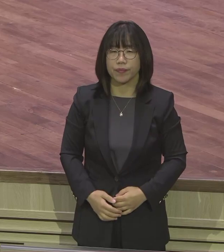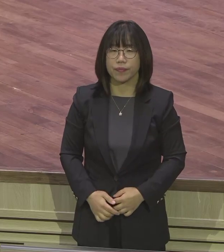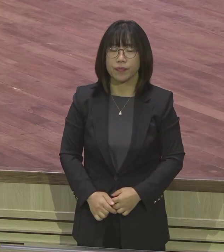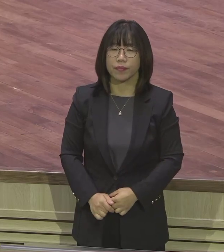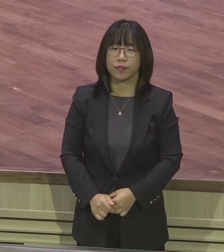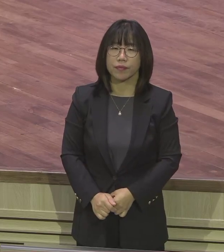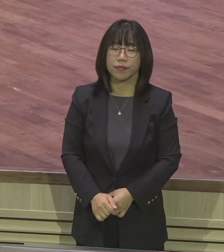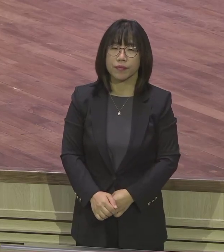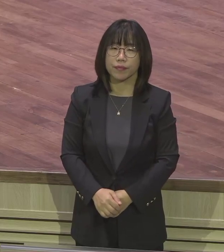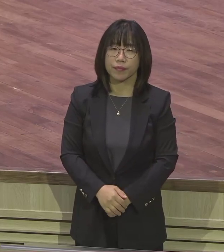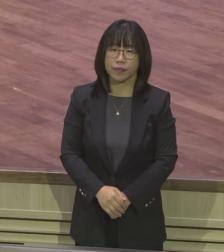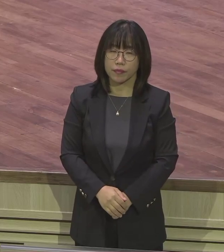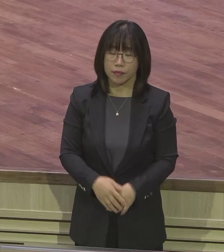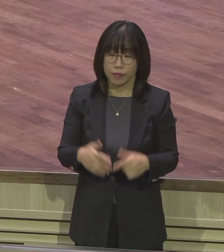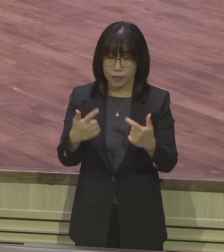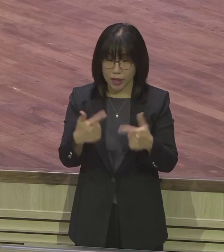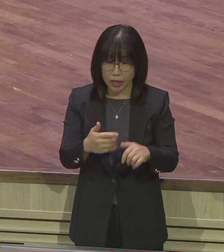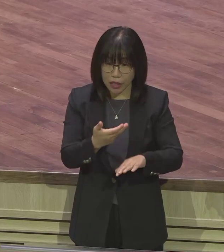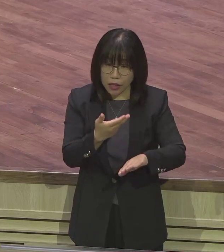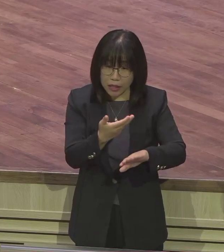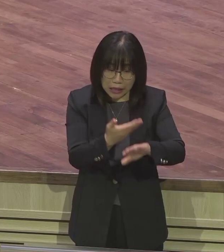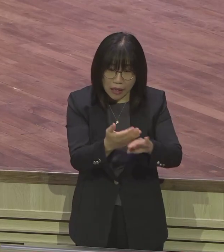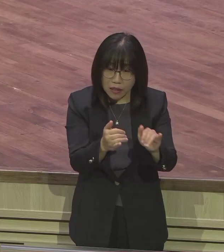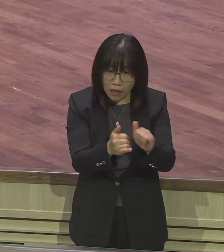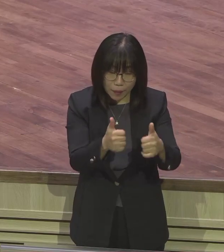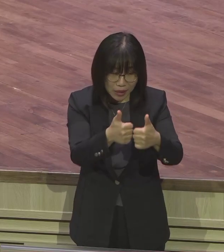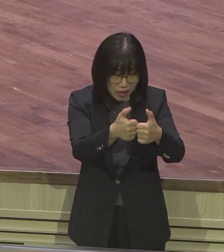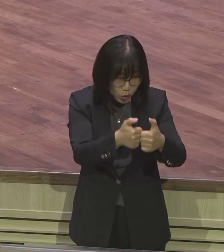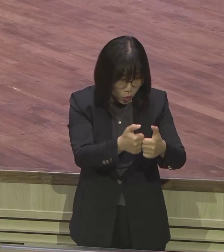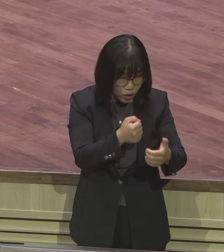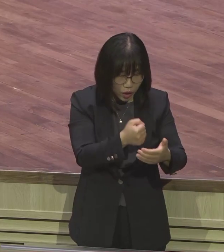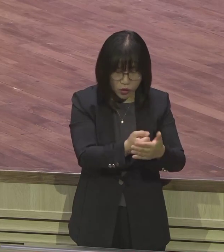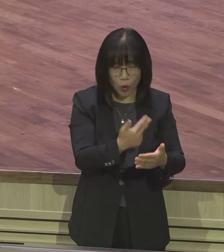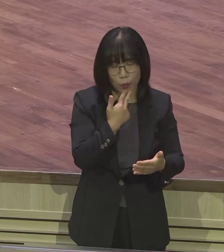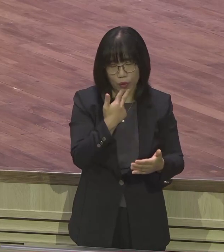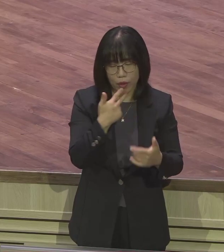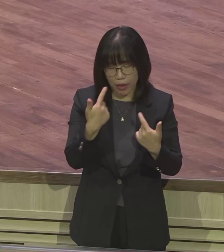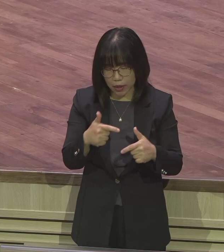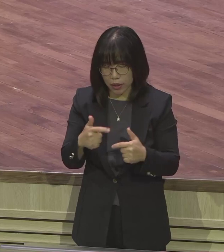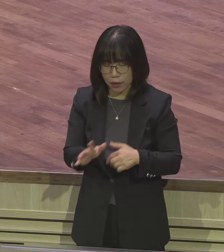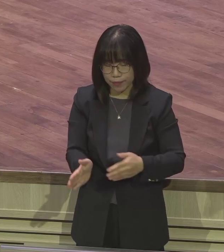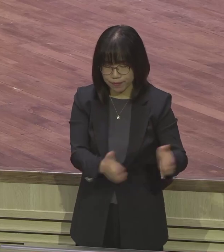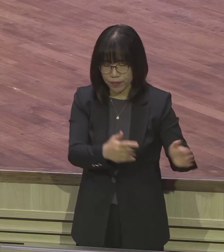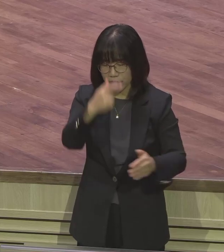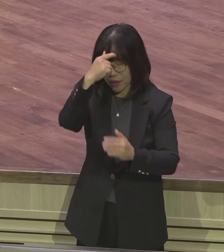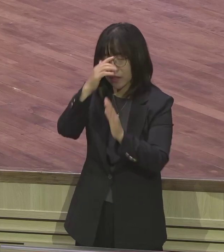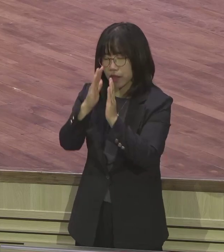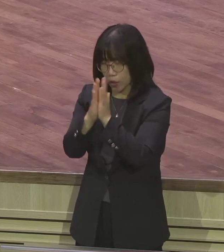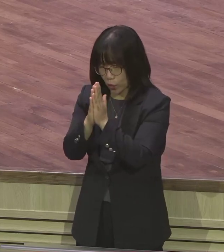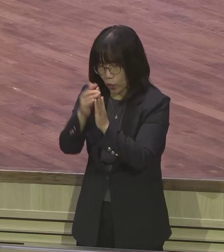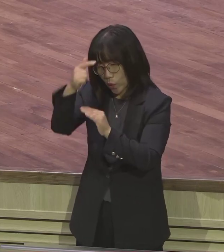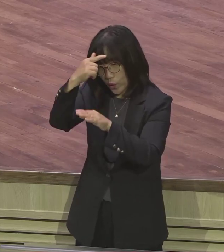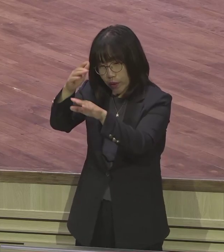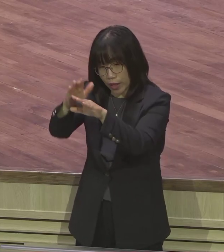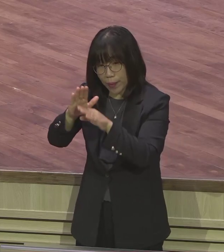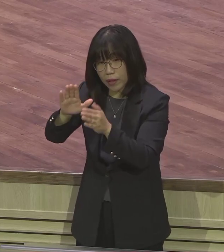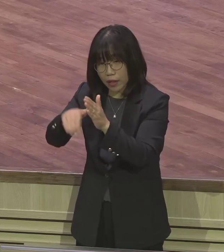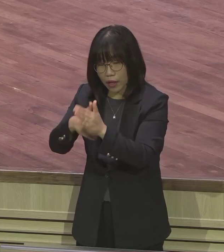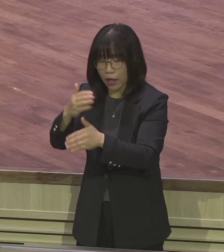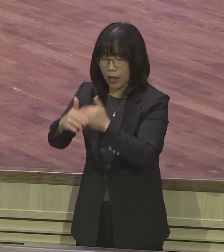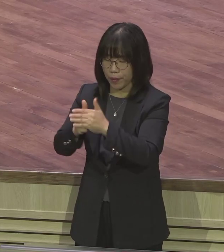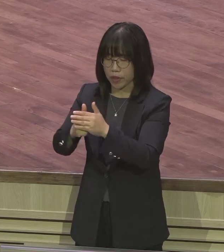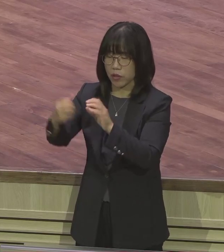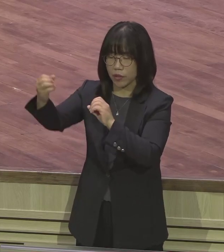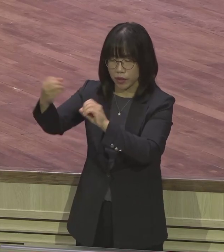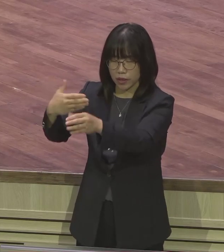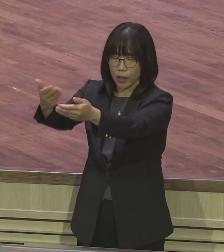단 한 번도. 사람하고 의논한 적 내 생에 한 번도 없어요. 언제나 기도하고 한 예배 통해서 말씀 듣고 기도할 때 딱